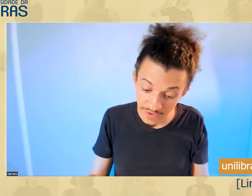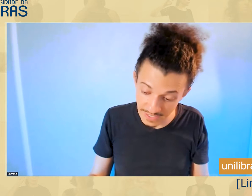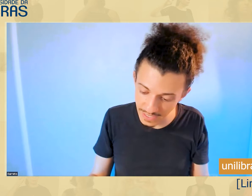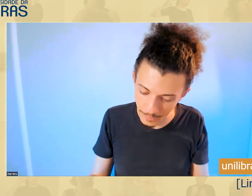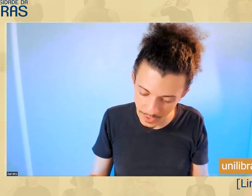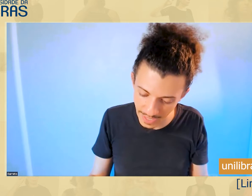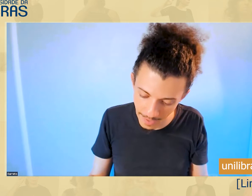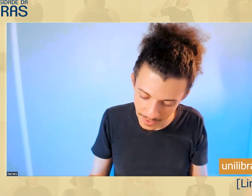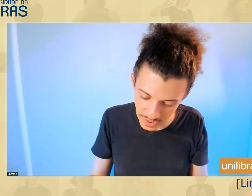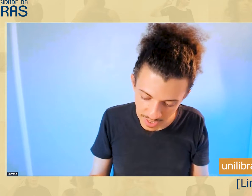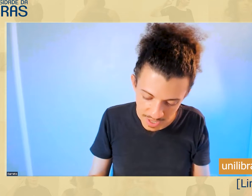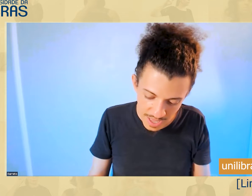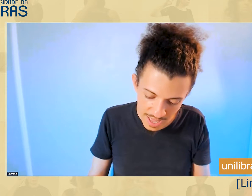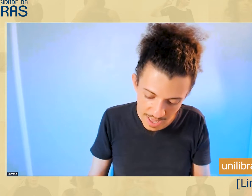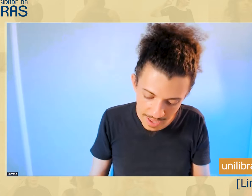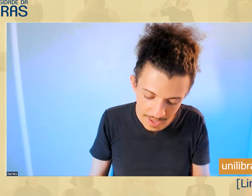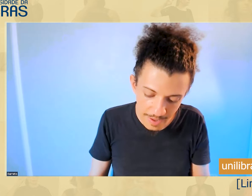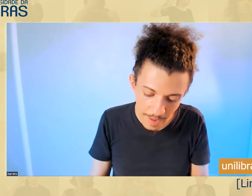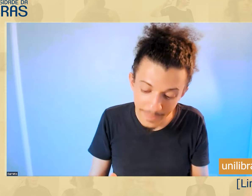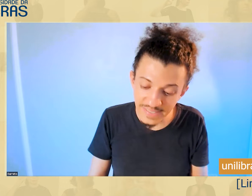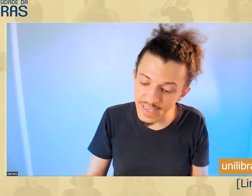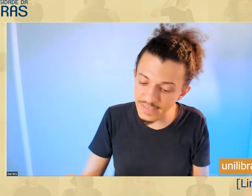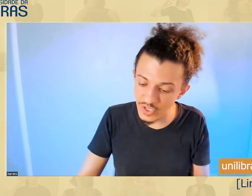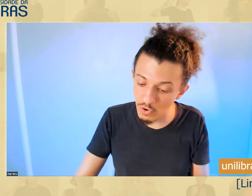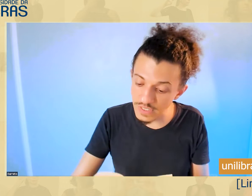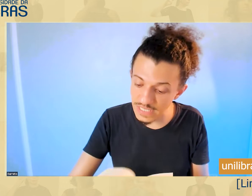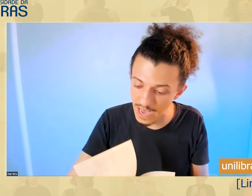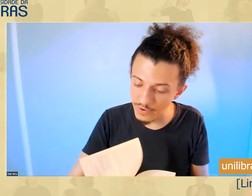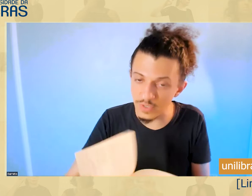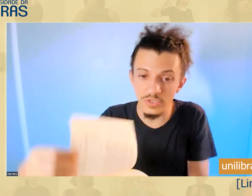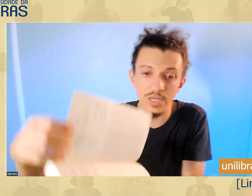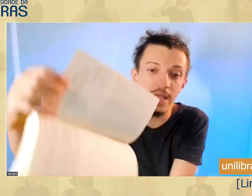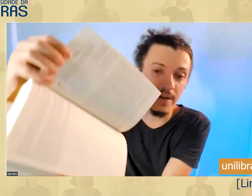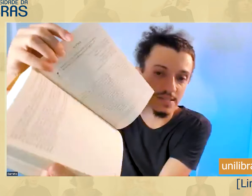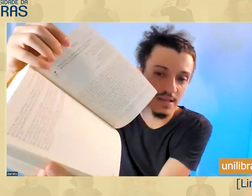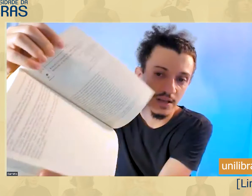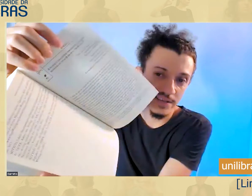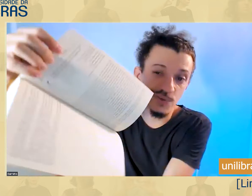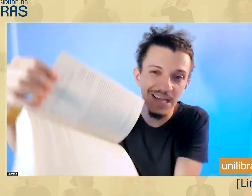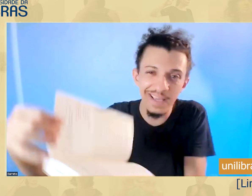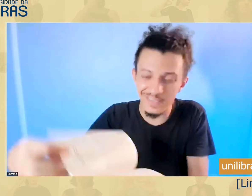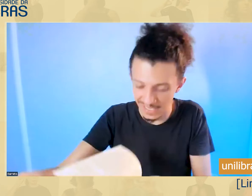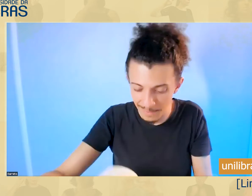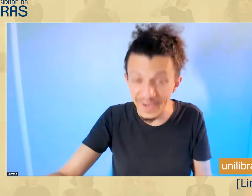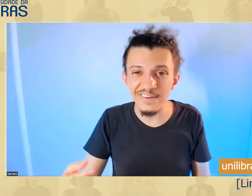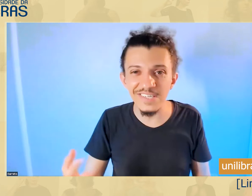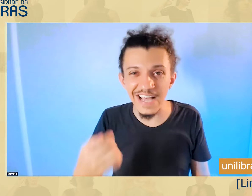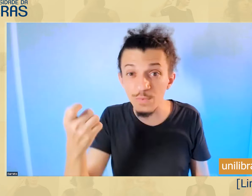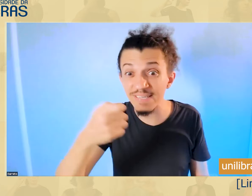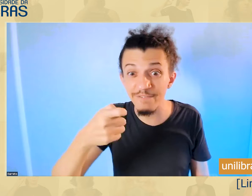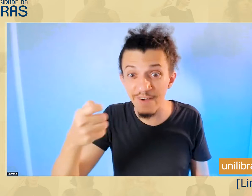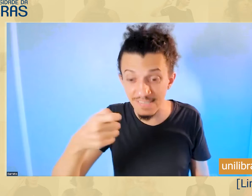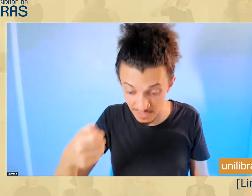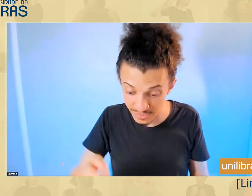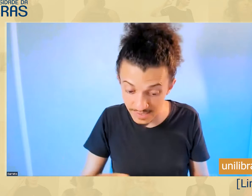como que isso facilita para o intérprete, a pesquisa de glossários de Libras, que é justamente você está aprendendo sinais,